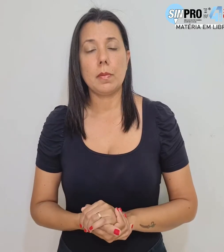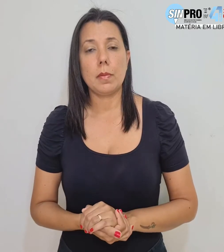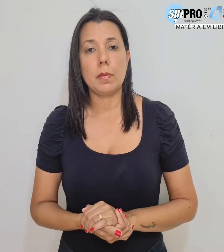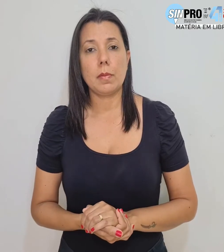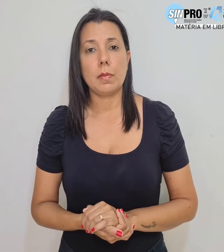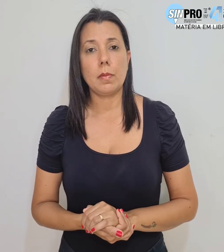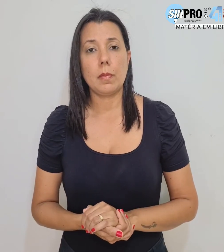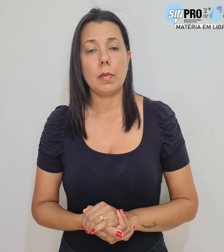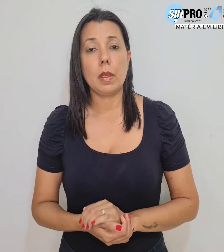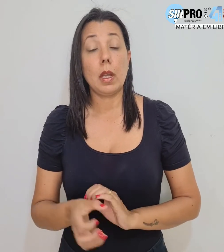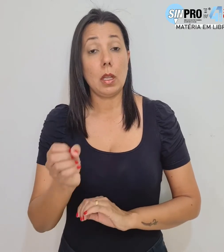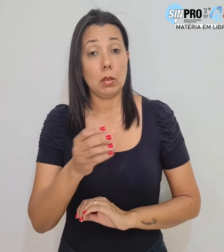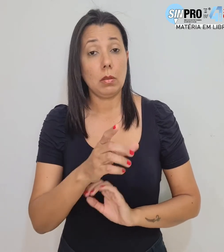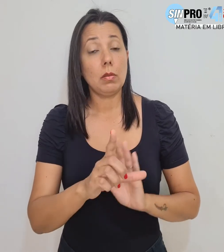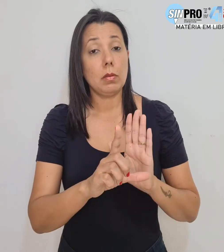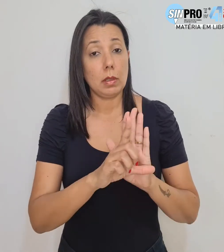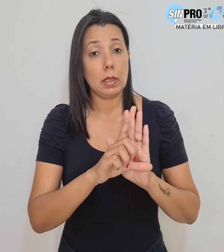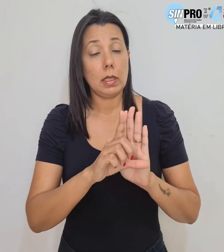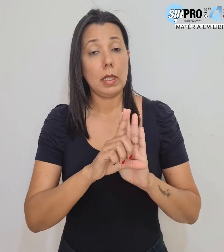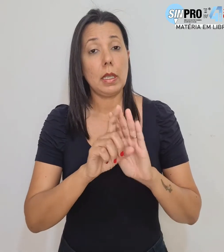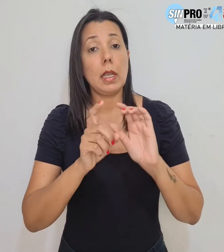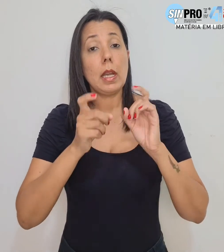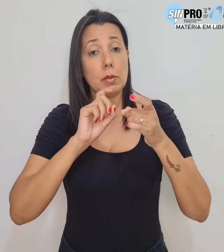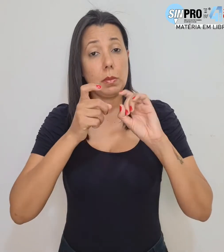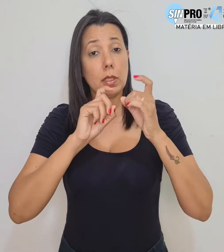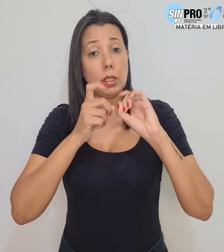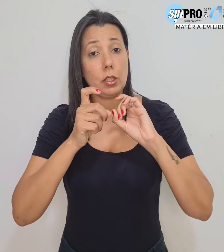A reforma administrativa de Bolsonaro